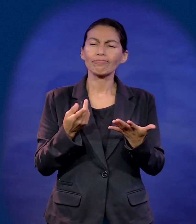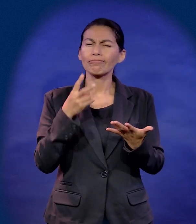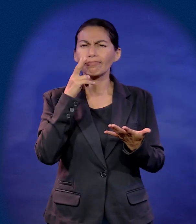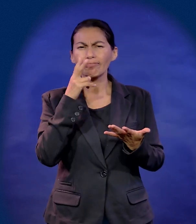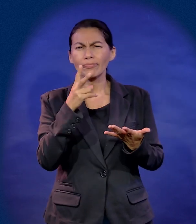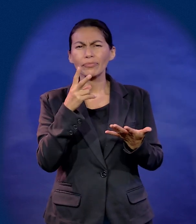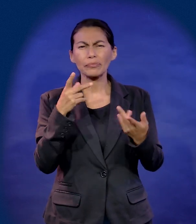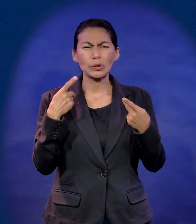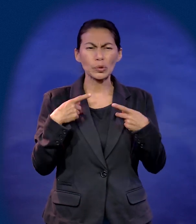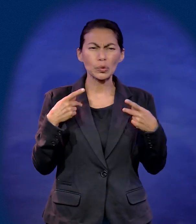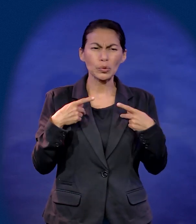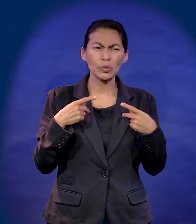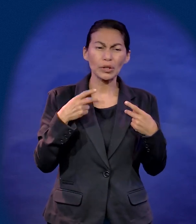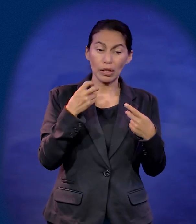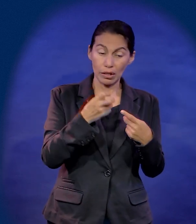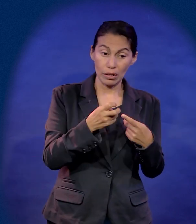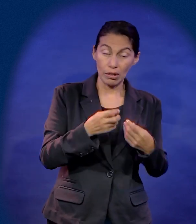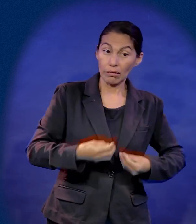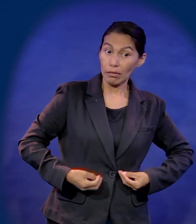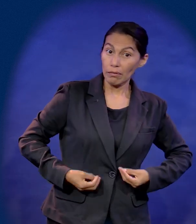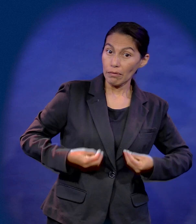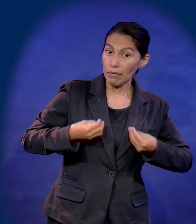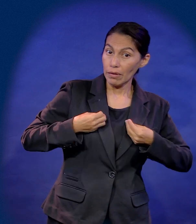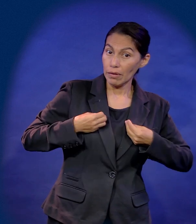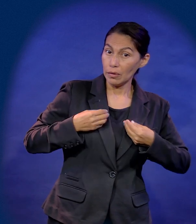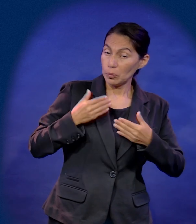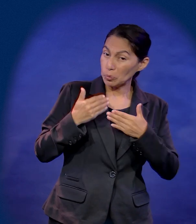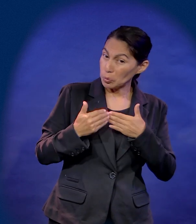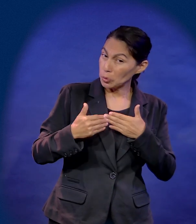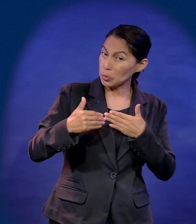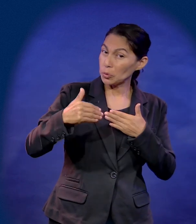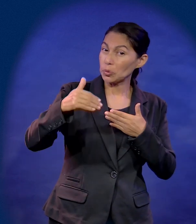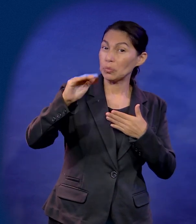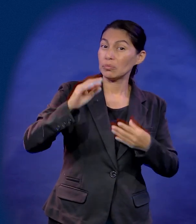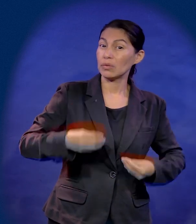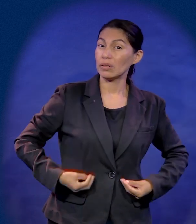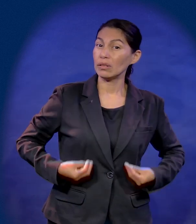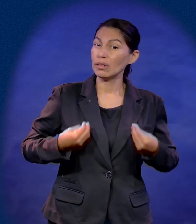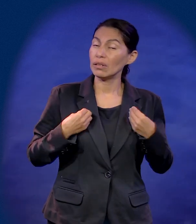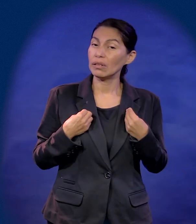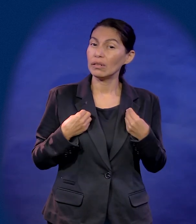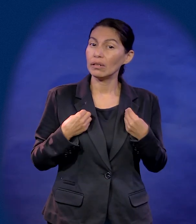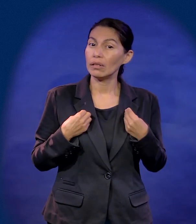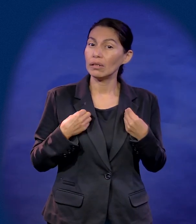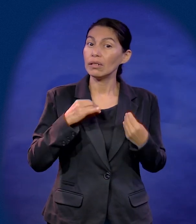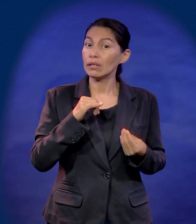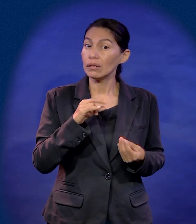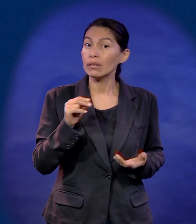para compartir y evaluar si tú puedes vivir el resto de tu vida con una persona.